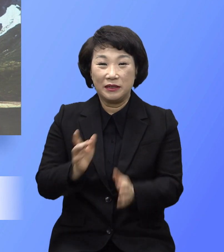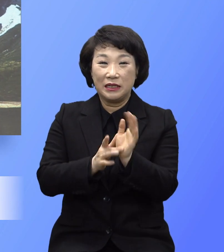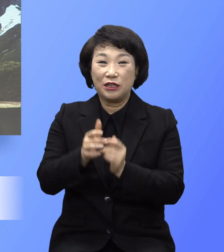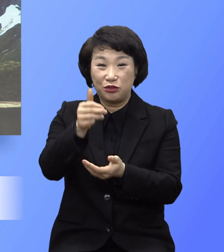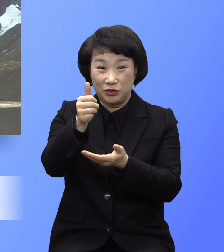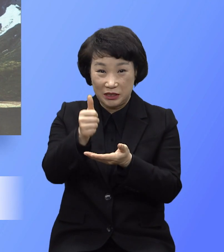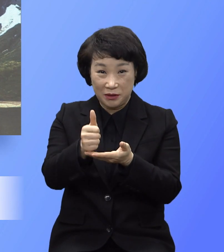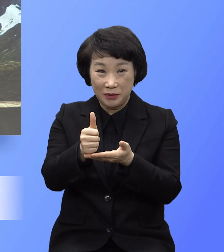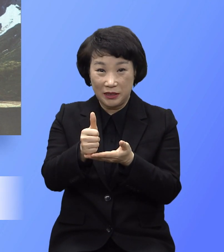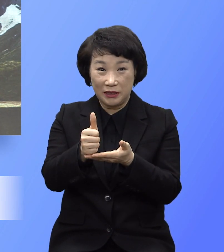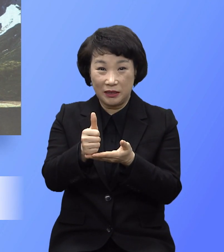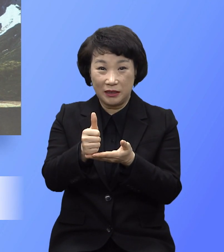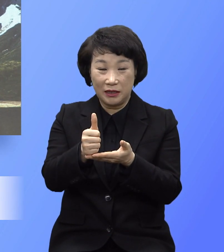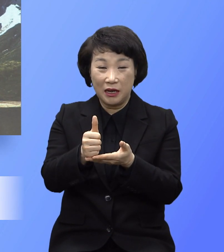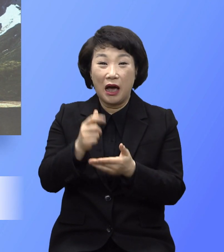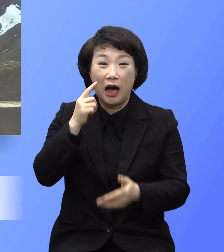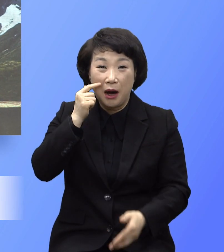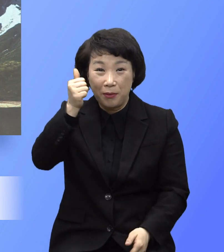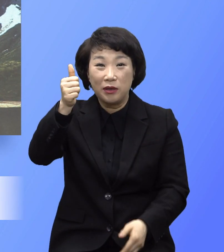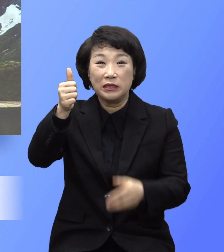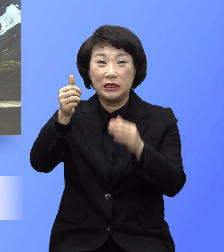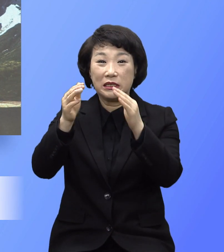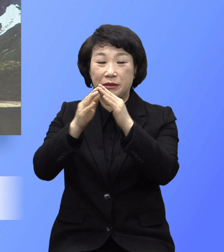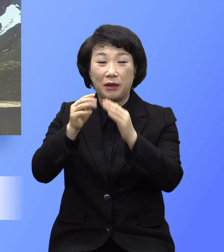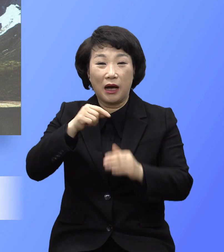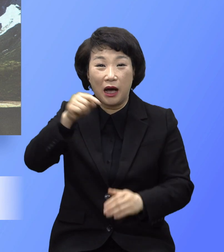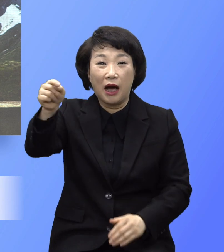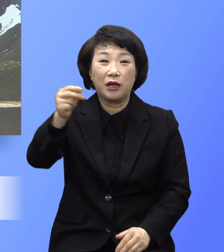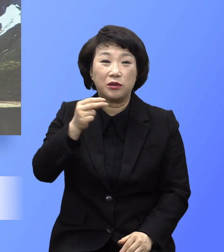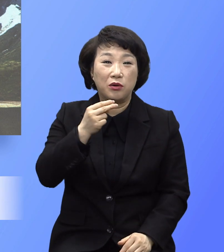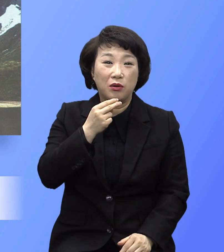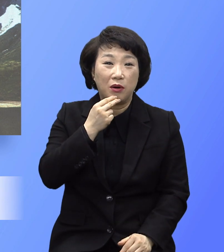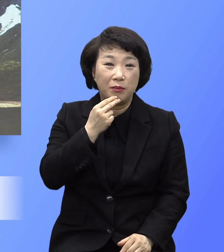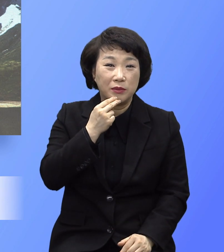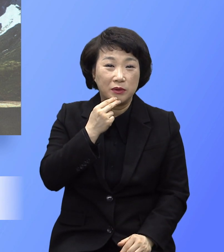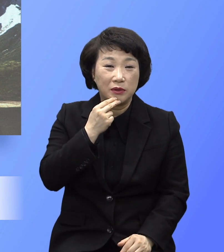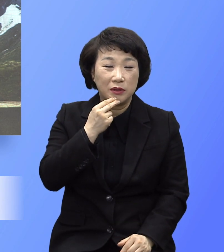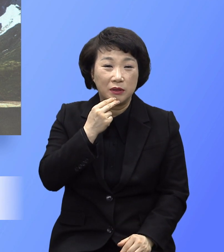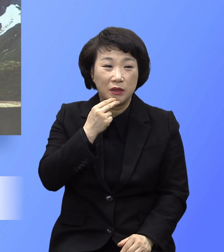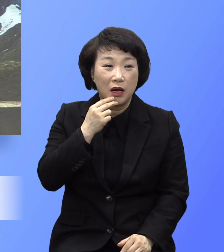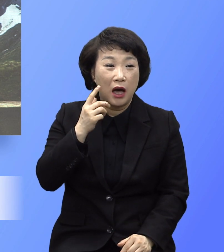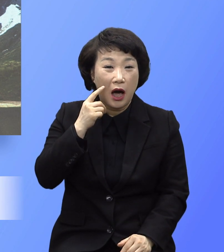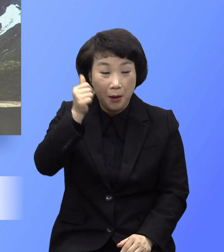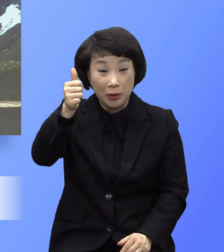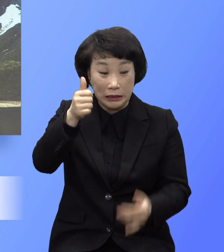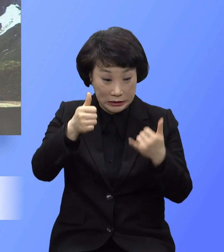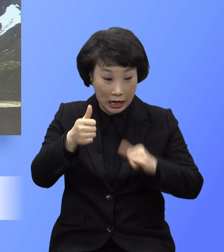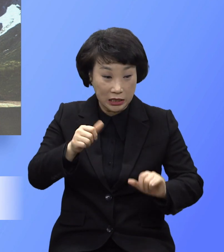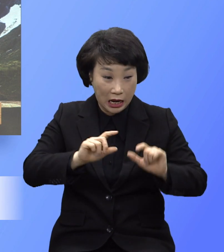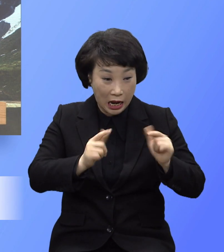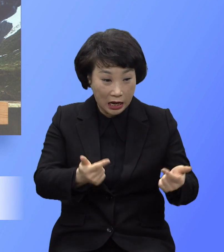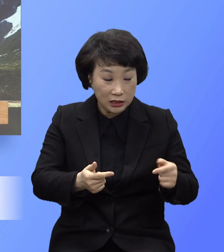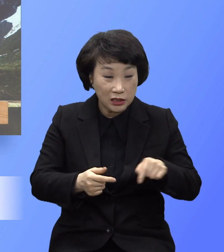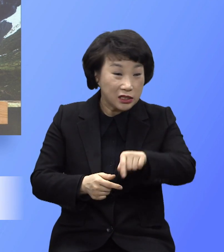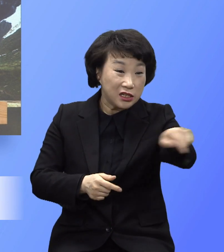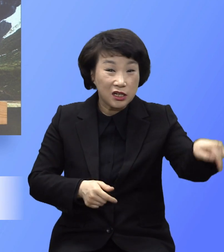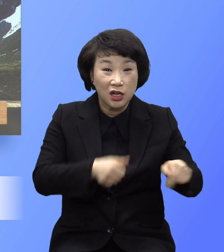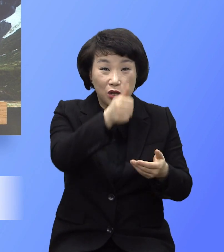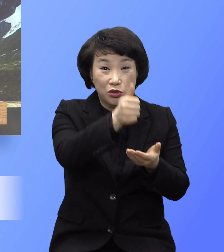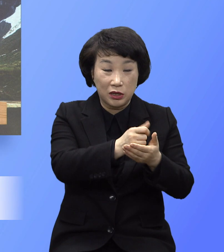예수께서 아버지 집에 갈 수 없는 아버지 자녀가 아닌 죄